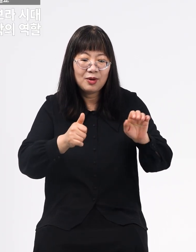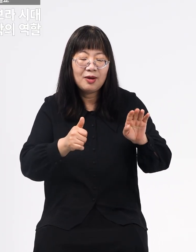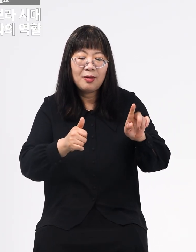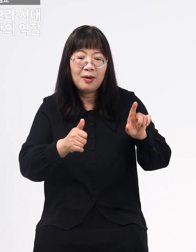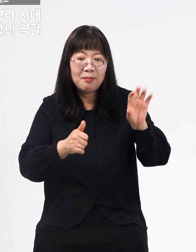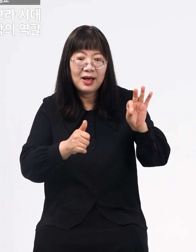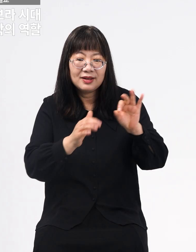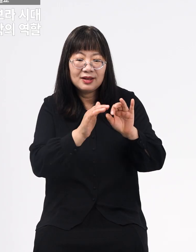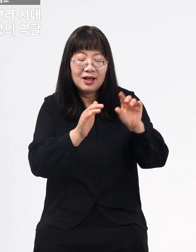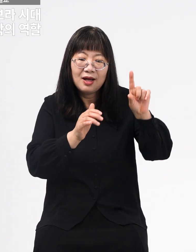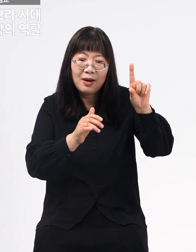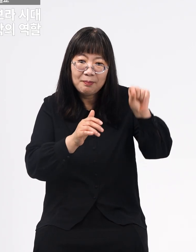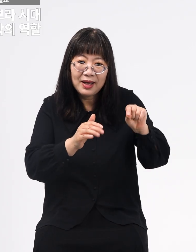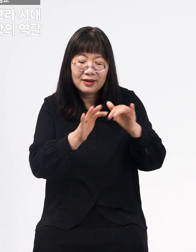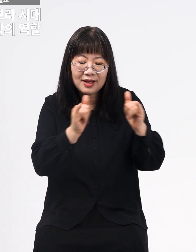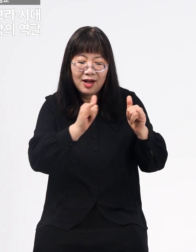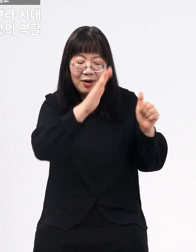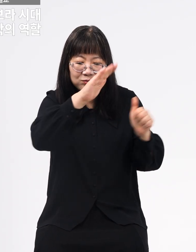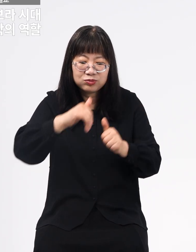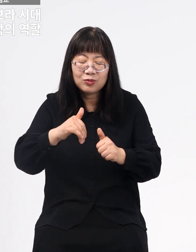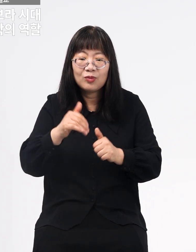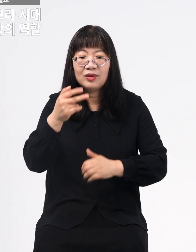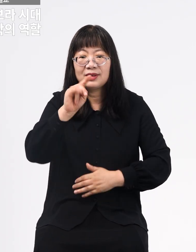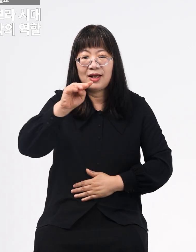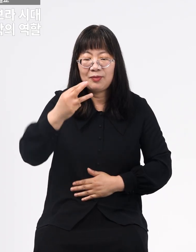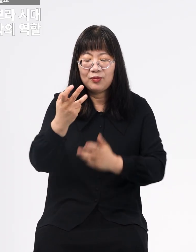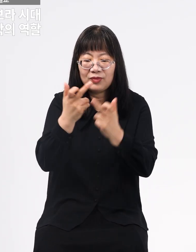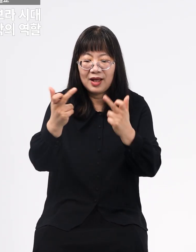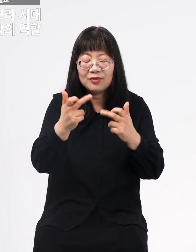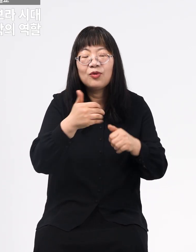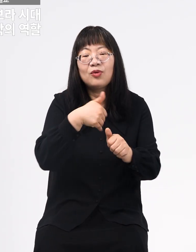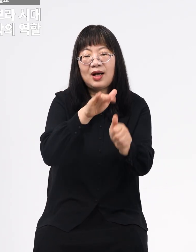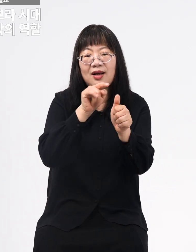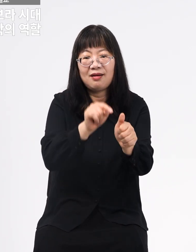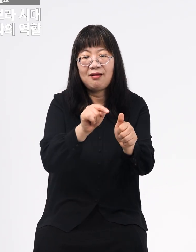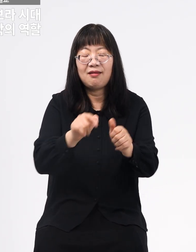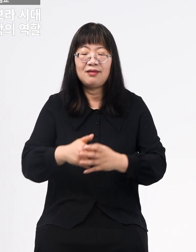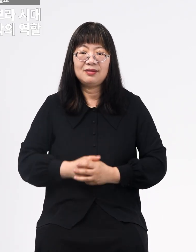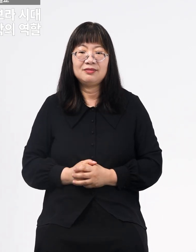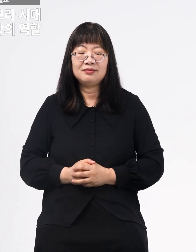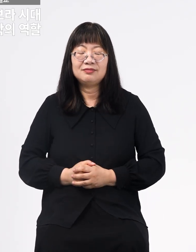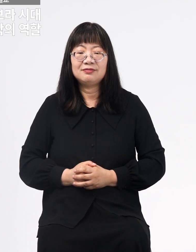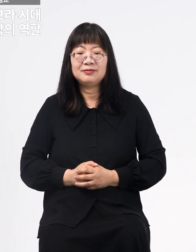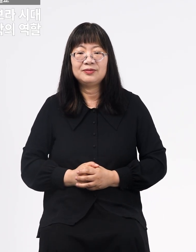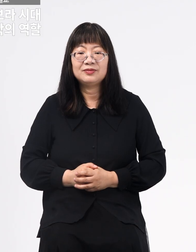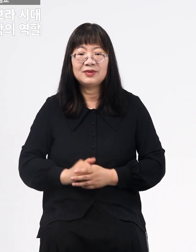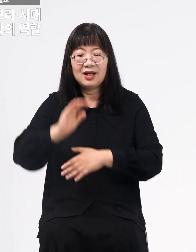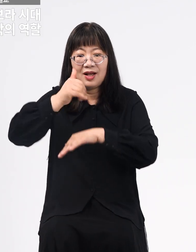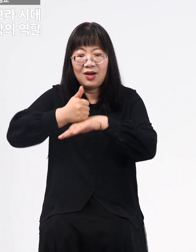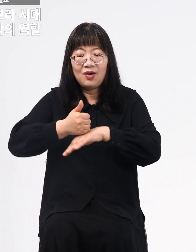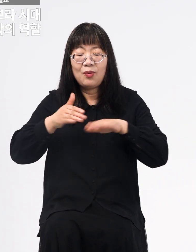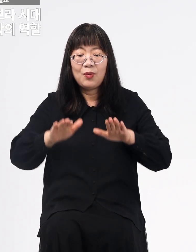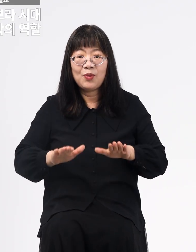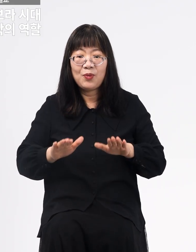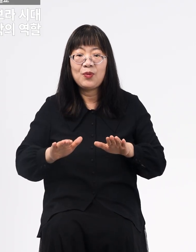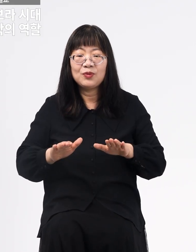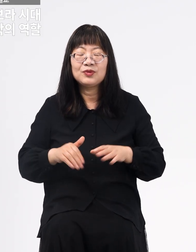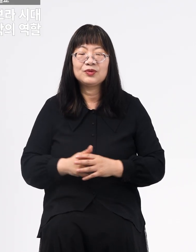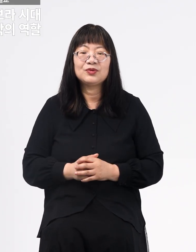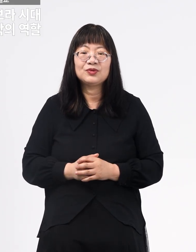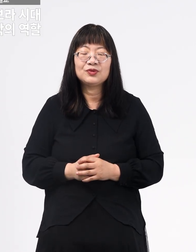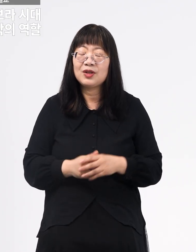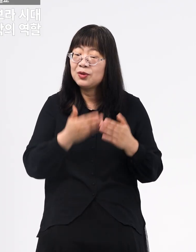거느리고 다볼산으로 가라. 자, 여기 드디어 오늘의 또 한